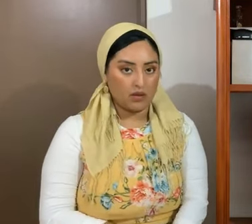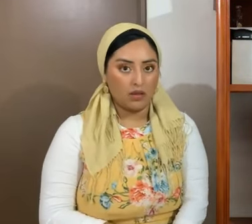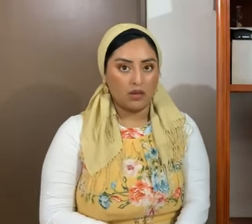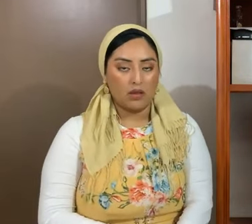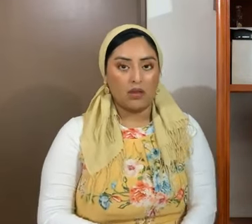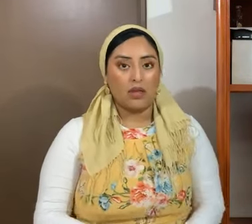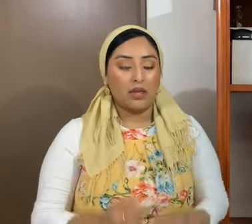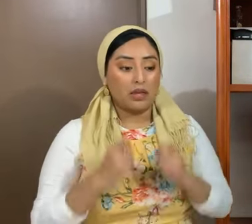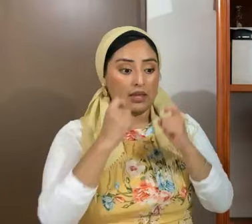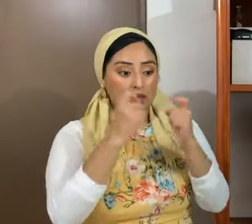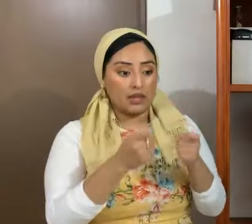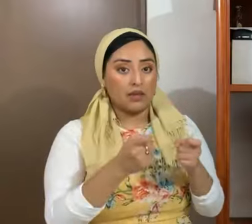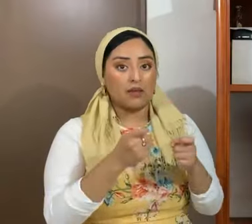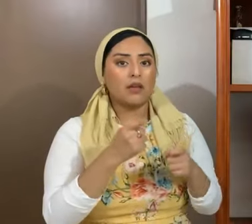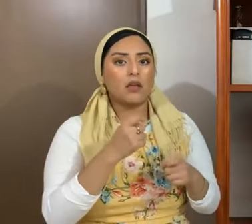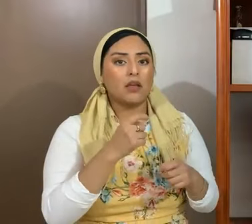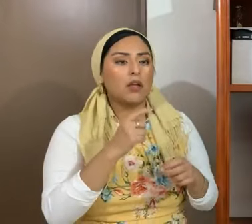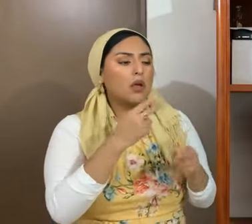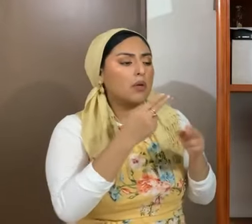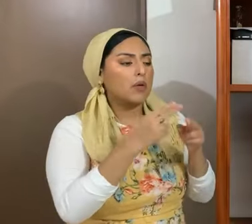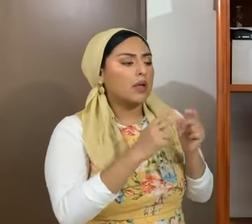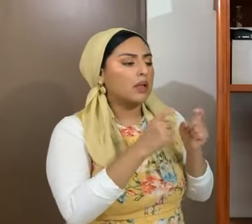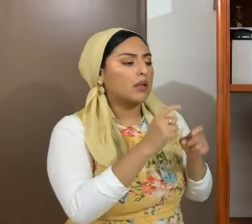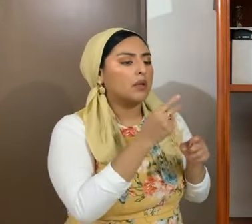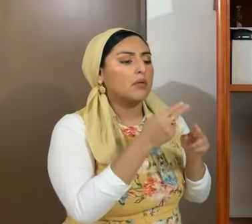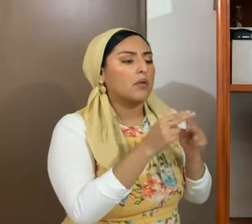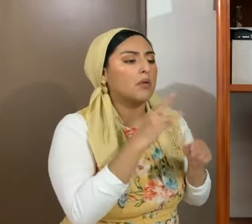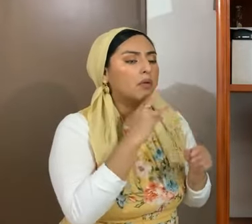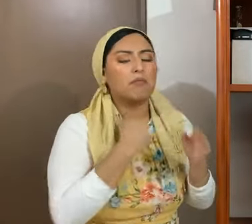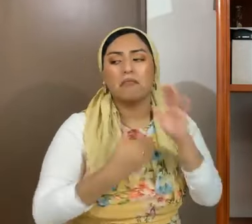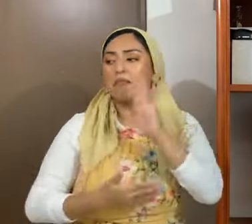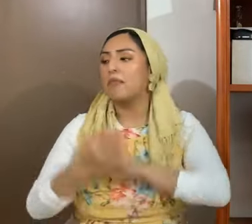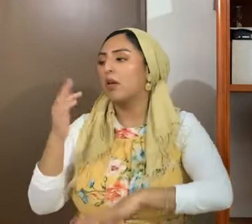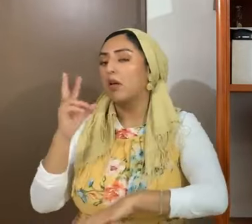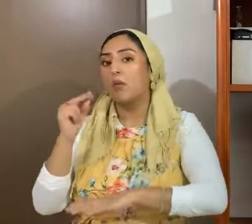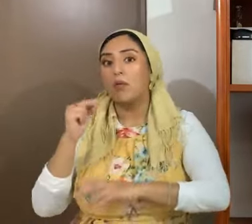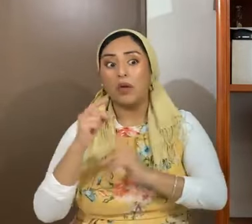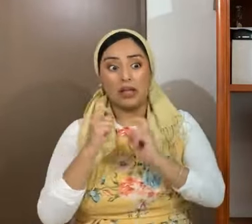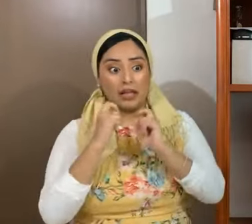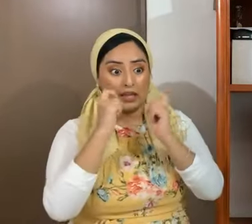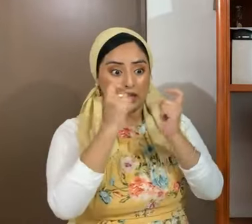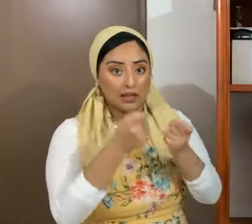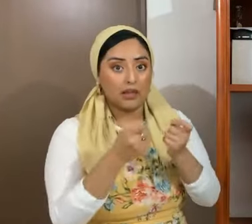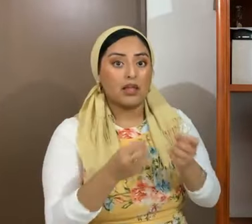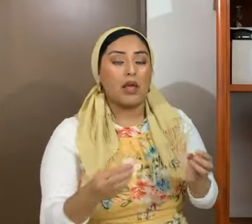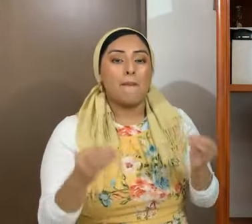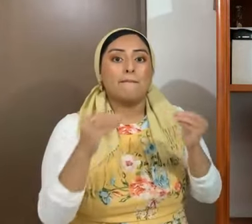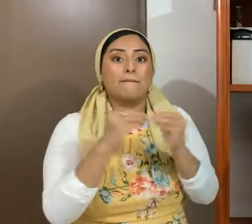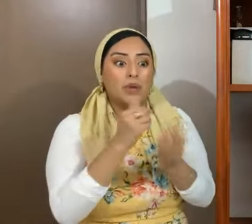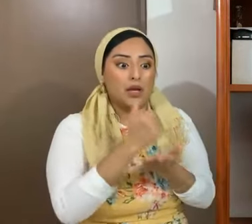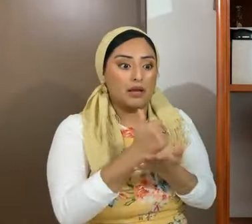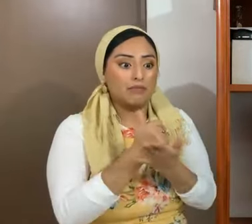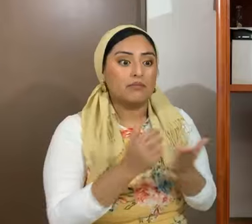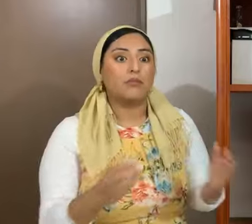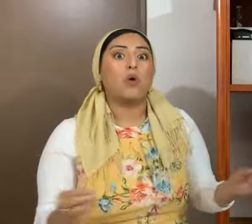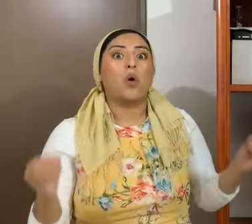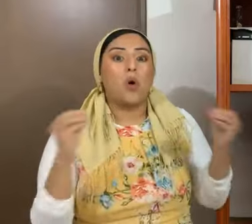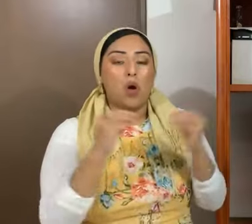no solamente Eliezer, que tenga usted, tome y ya, e irse, no. Dio hasta más de lo